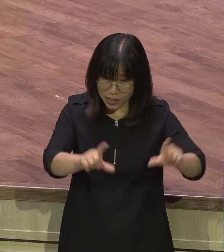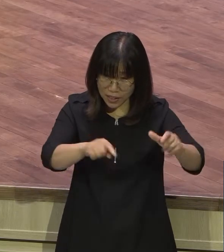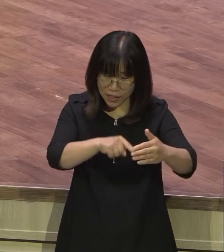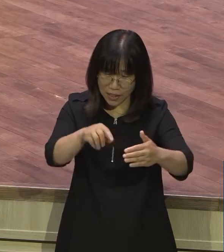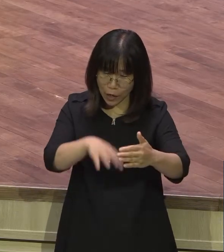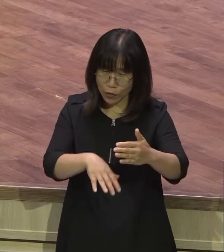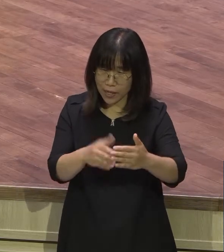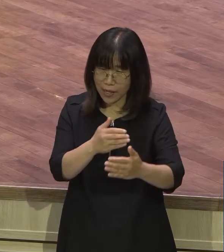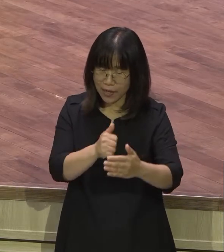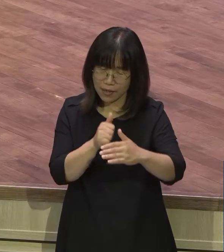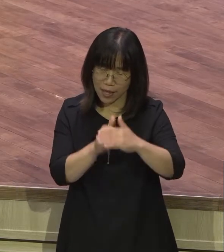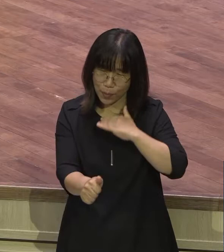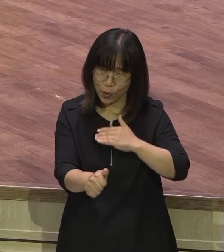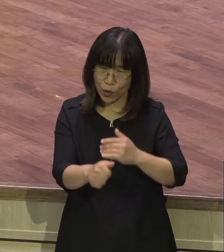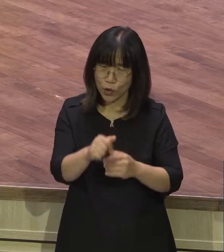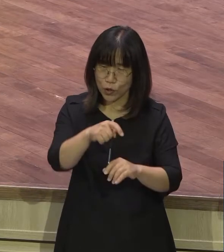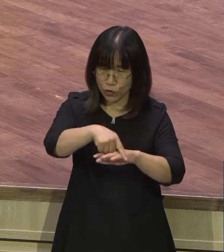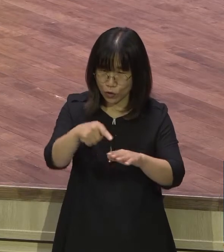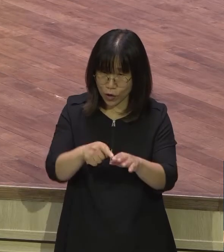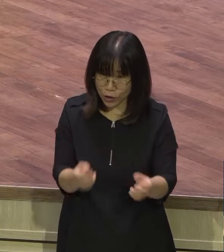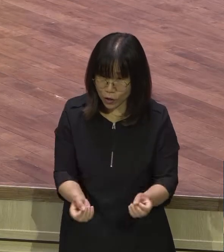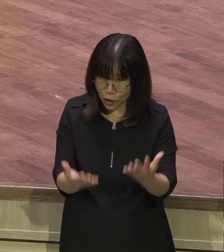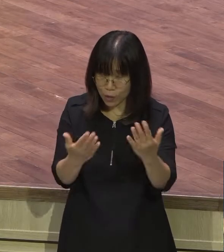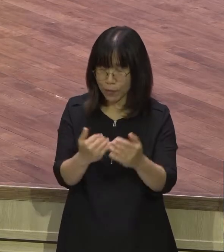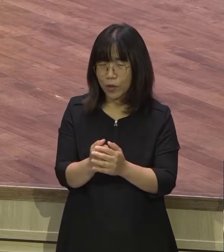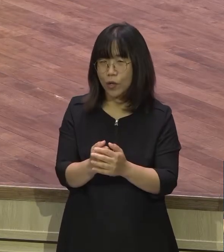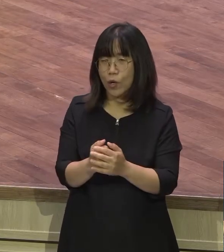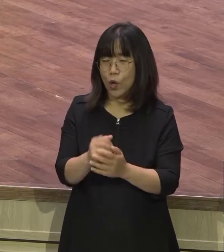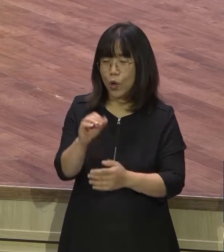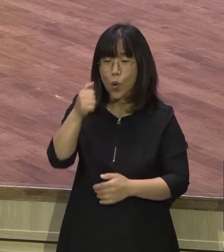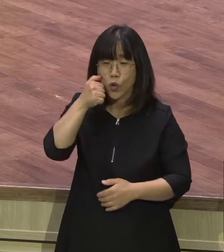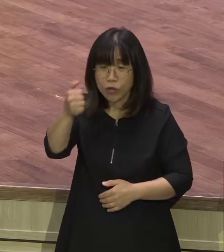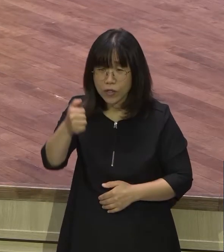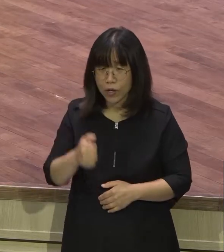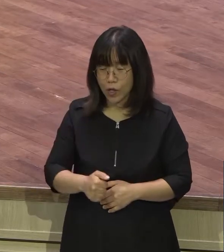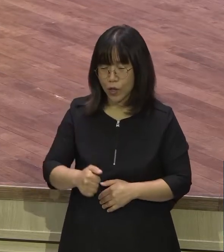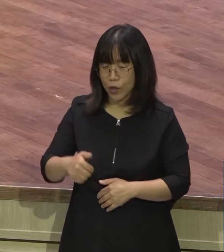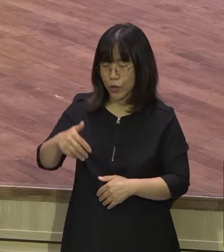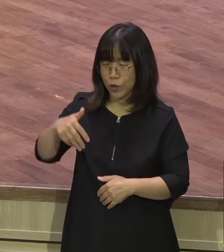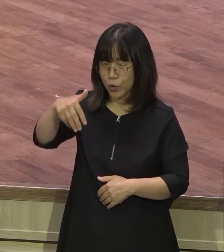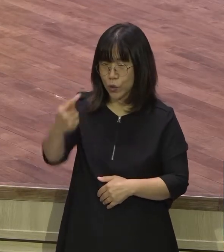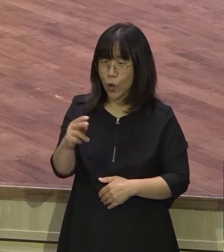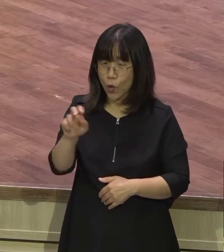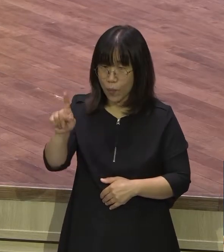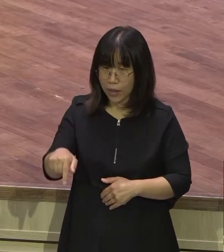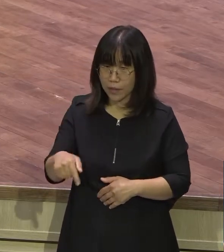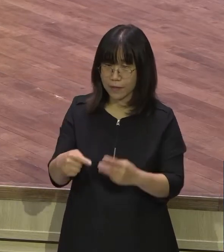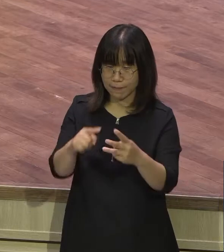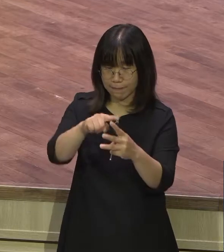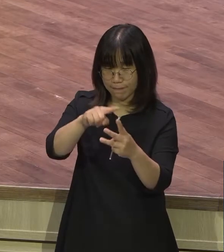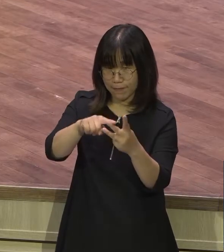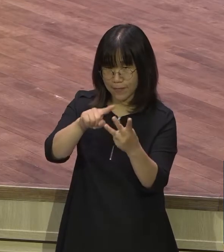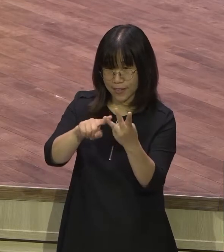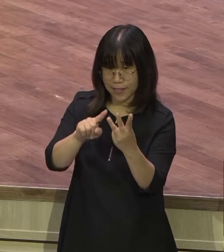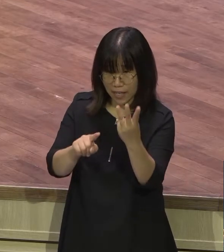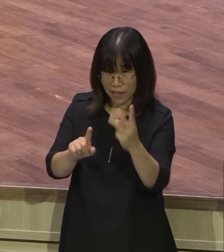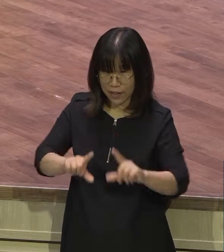명절 6월절 5순절 초막절이 되면 전세계에 헛되었던 유대인들이 디아스포라들